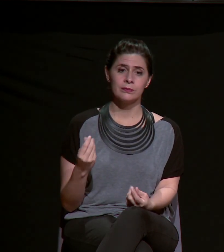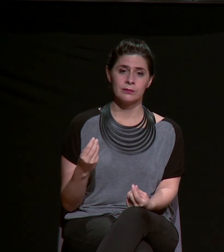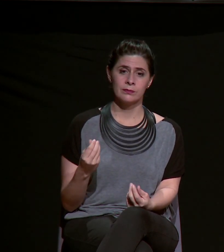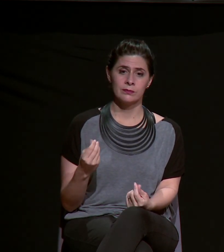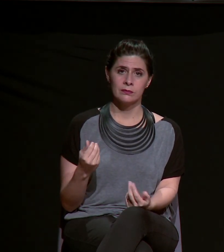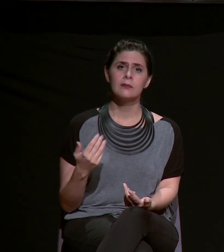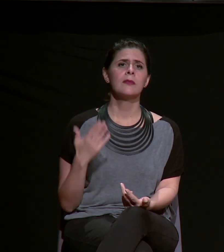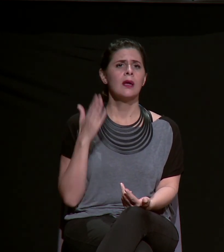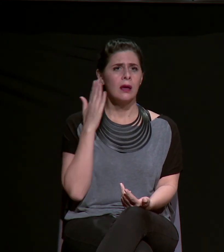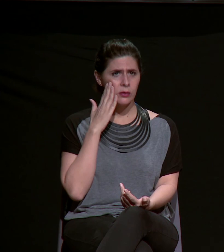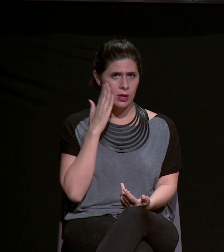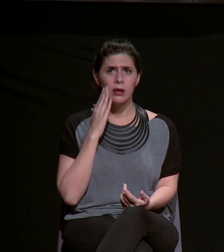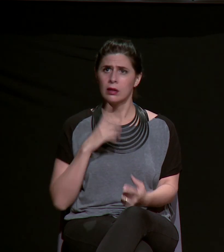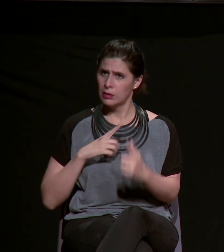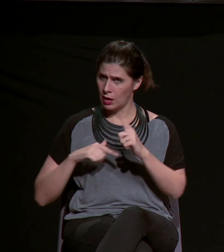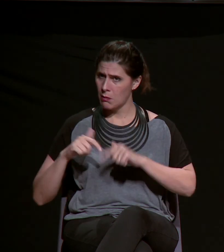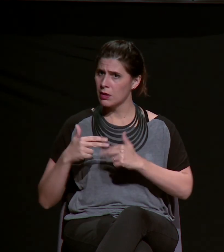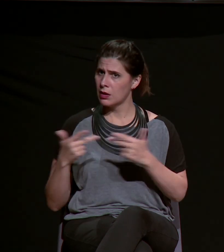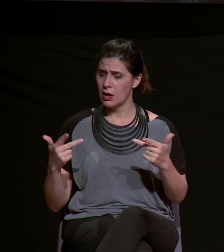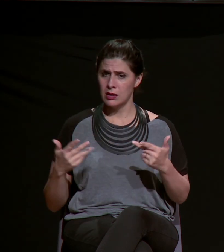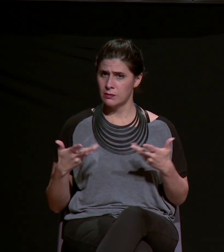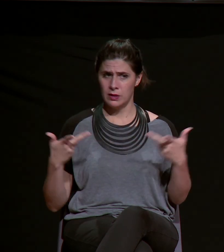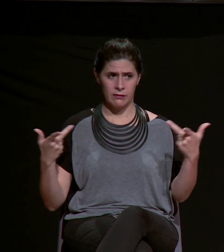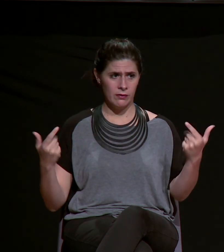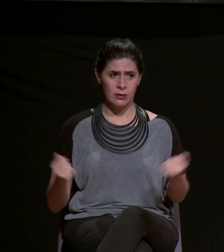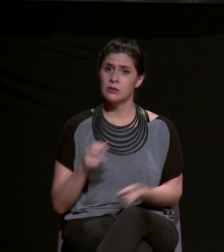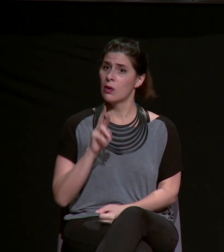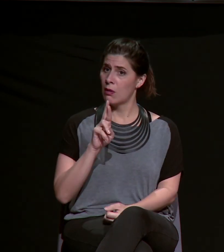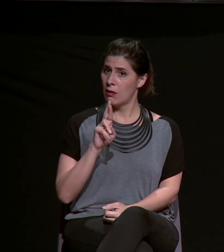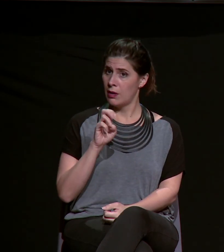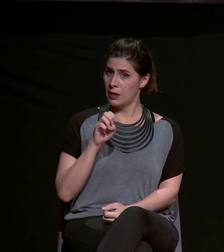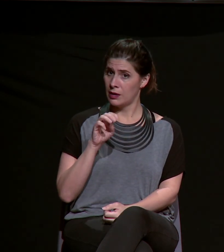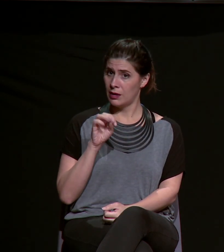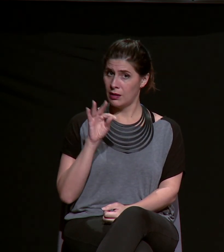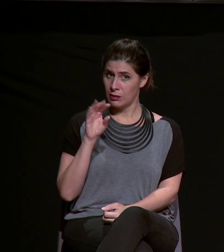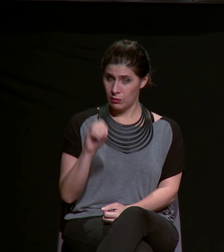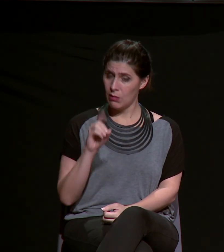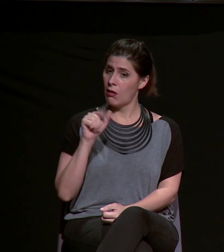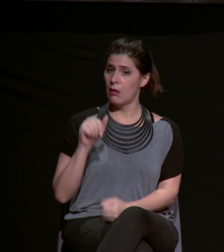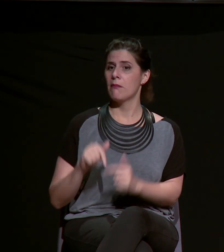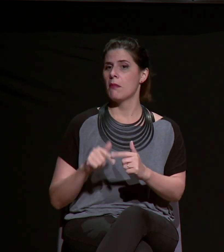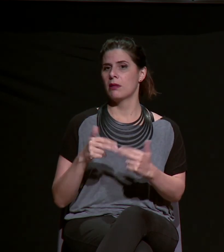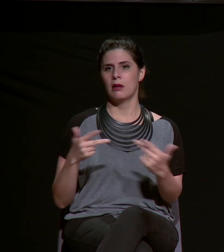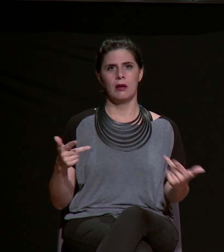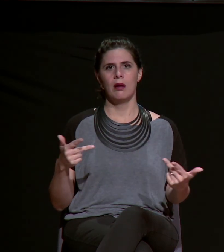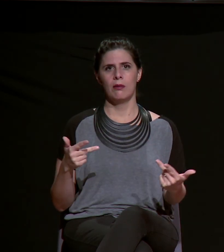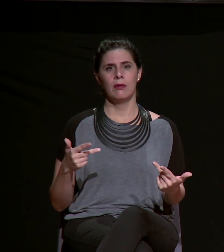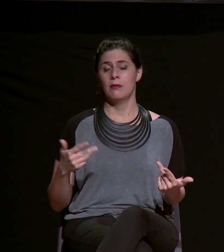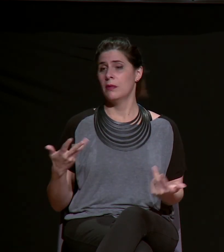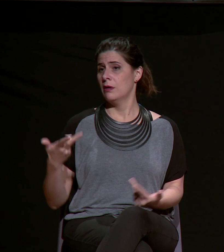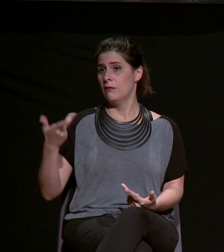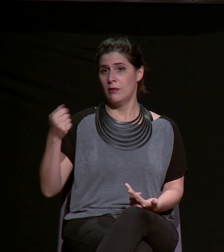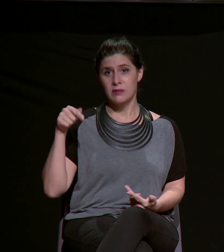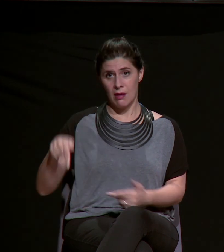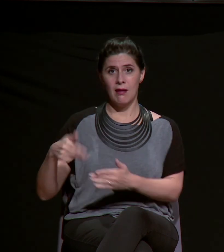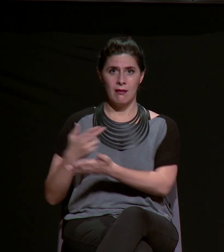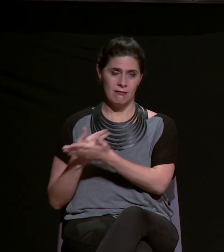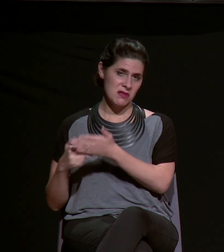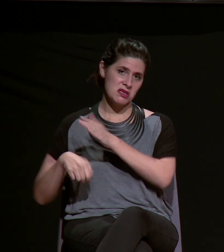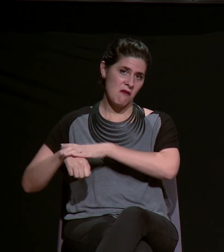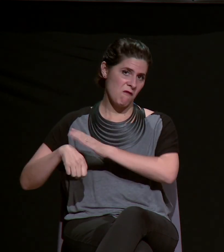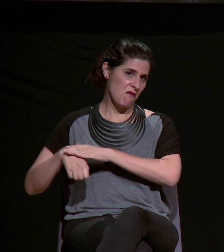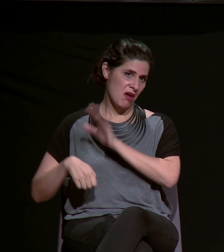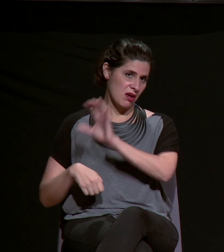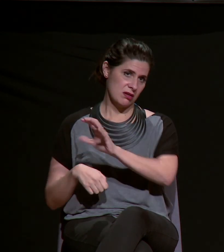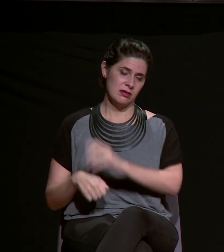não que não existam materiais incríveis. O Renato é um material incrível, ilustrado por ele, não vão com tanta sede ao pote assim, com relação a...